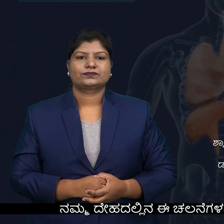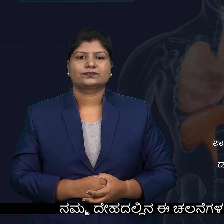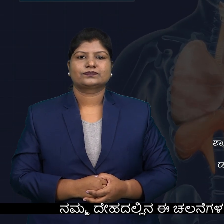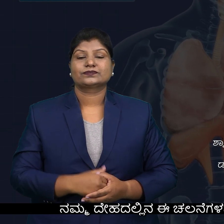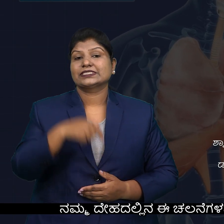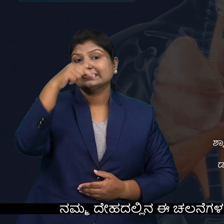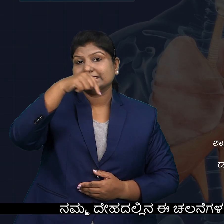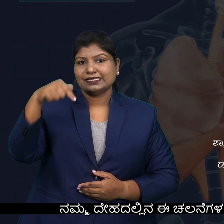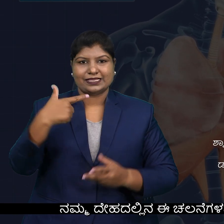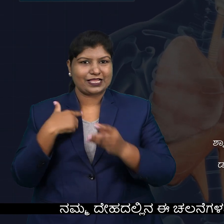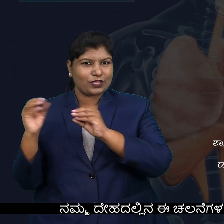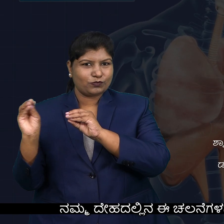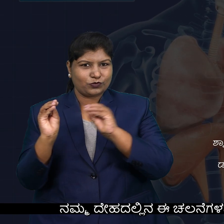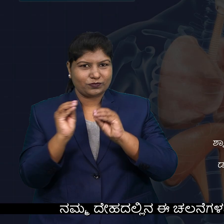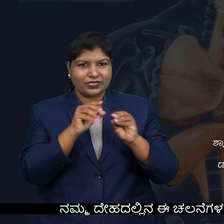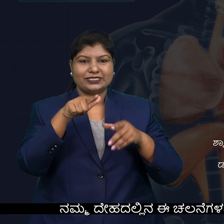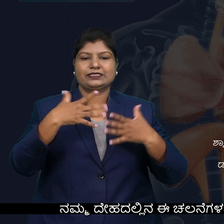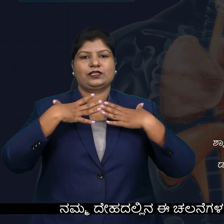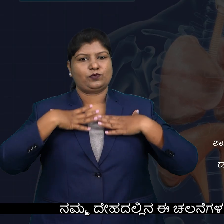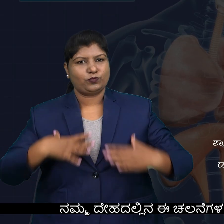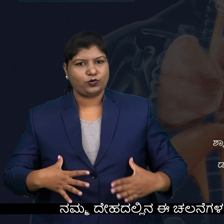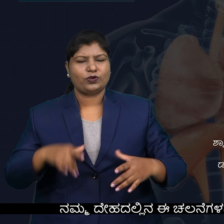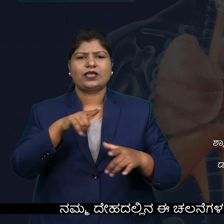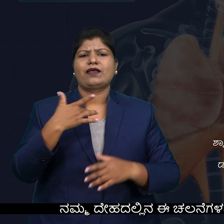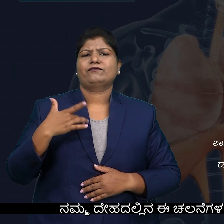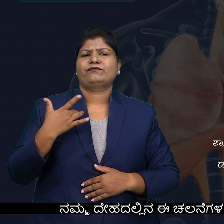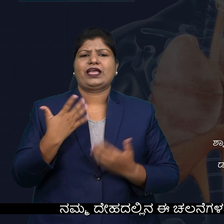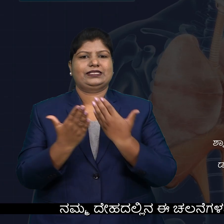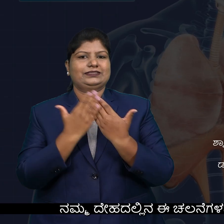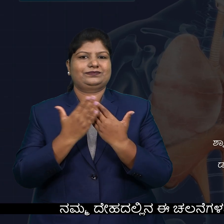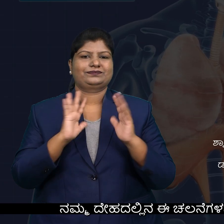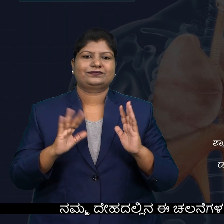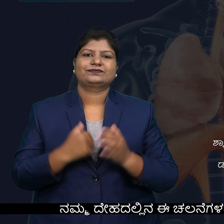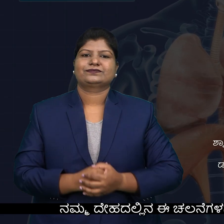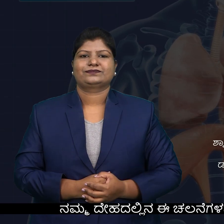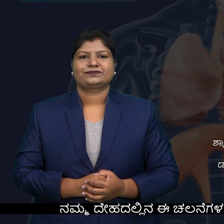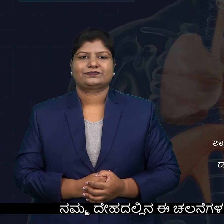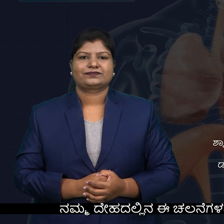ನಮ್ಮ ದೇಹದಲ್ಲಿನ ಈ ಚಲನೆಗಳನ್ನು ಸುಲಭವಾಗಿ ಅನುಭವಿಸಬಹುದು.